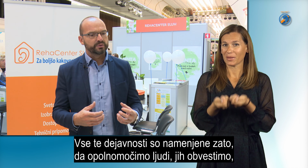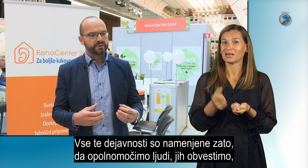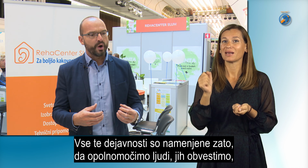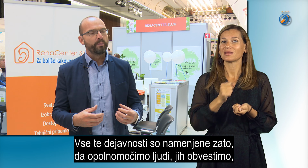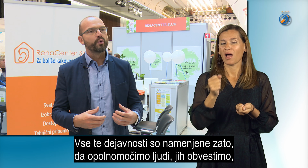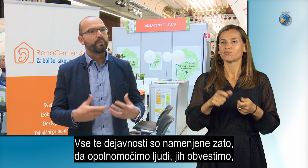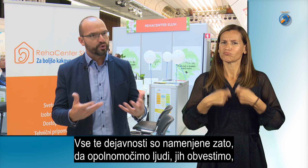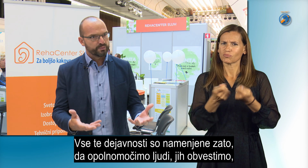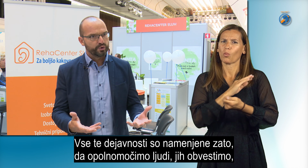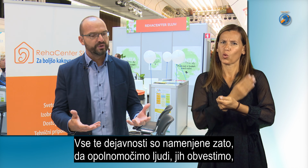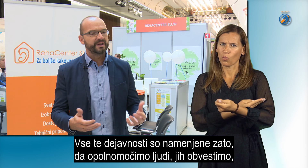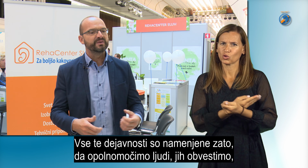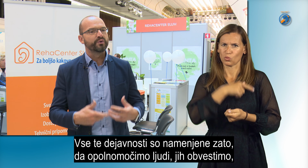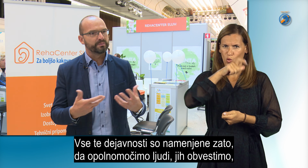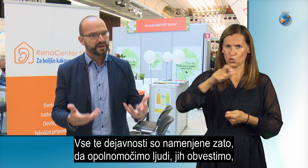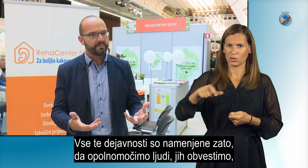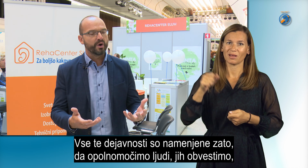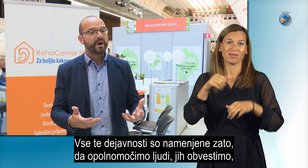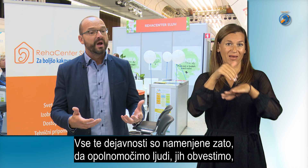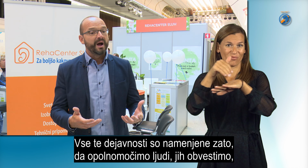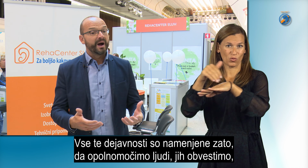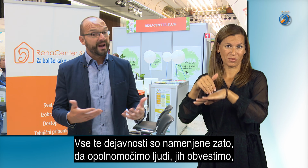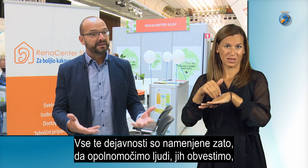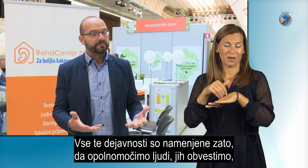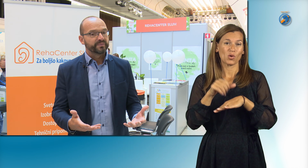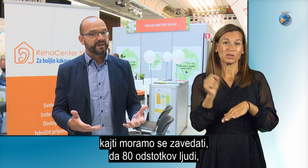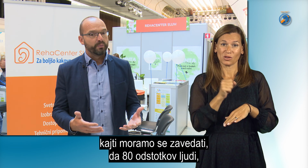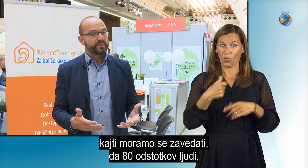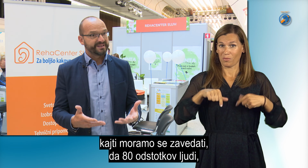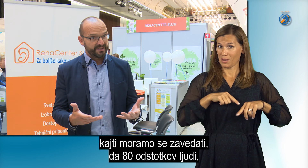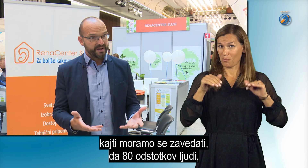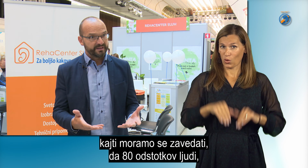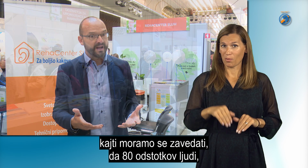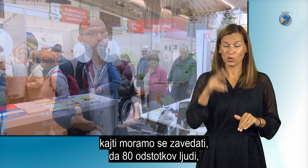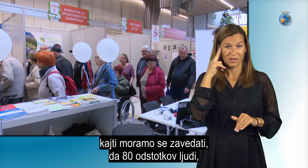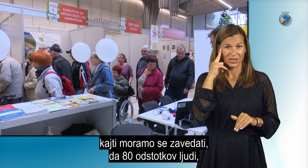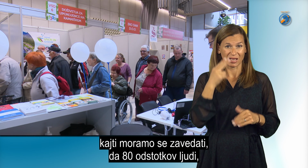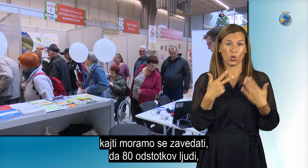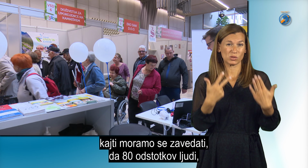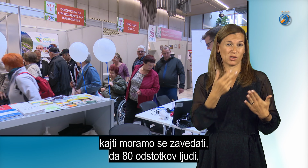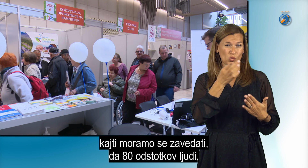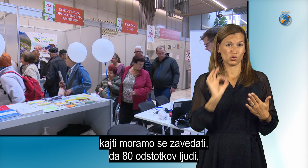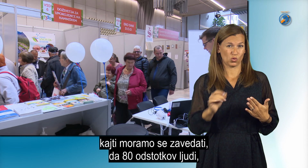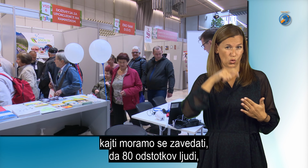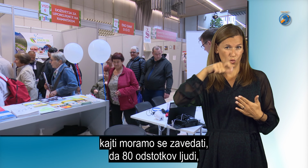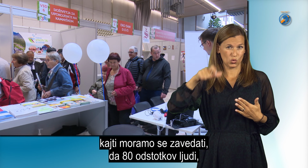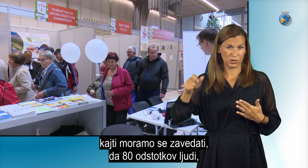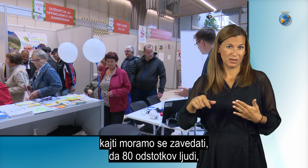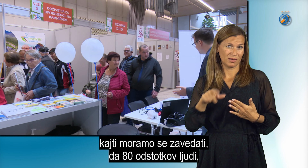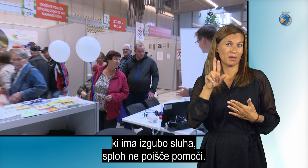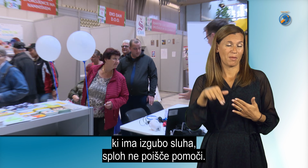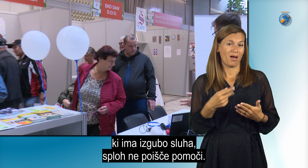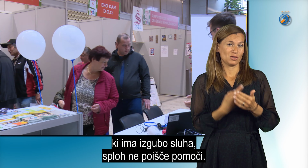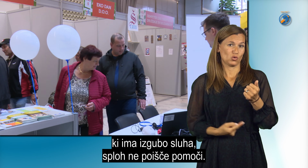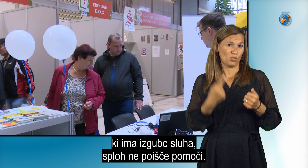namenjene za to, da opolnomočimo ljudi, informiramo, kajti moramo se zavedati, da 80% ljudi,